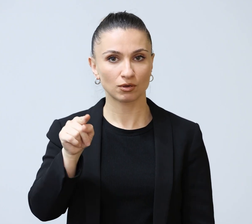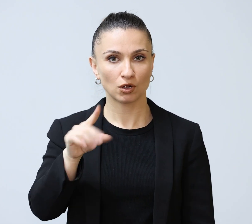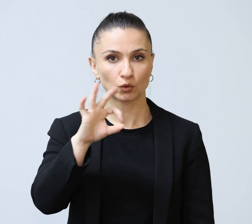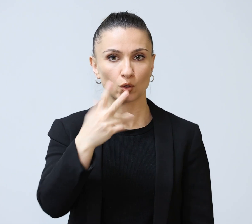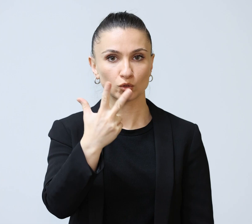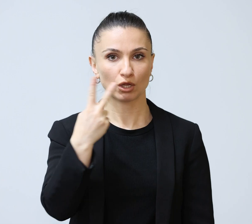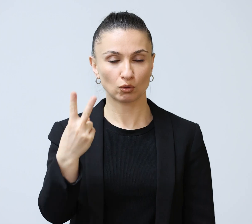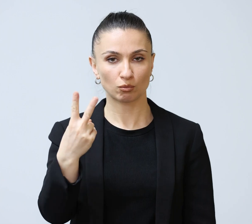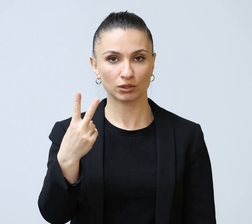www.cesco.g։